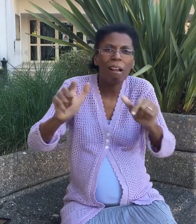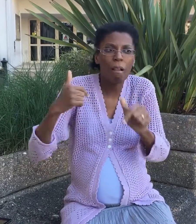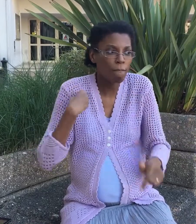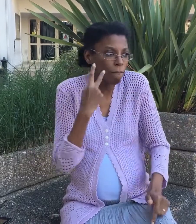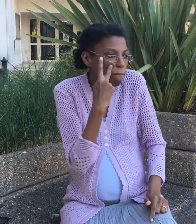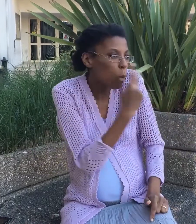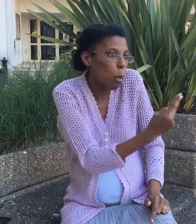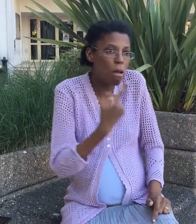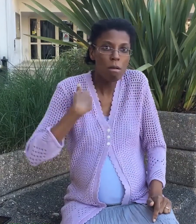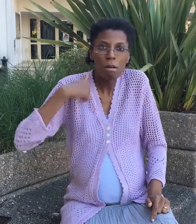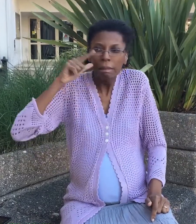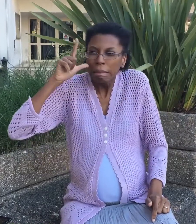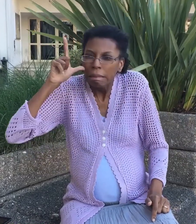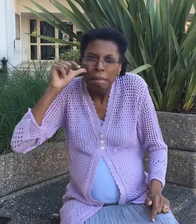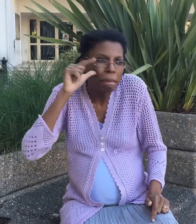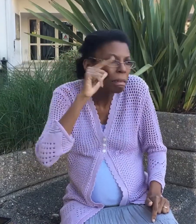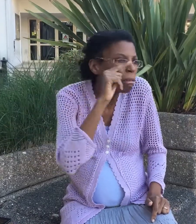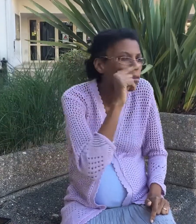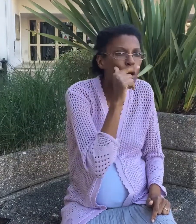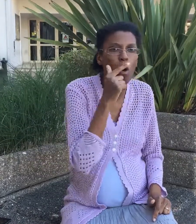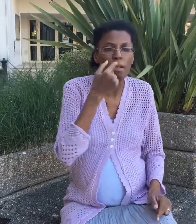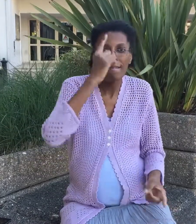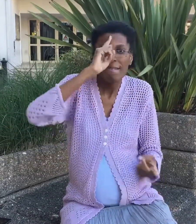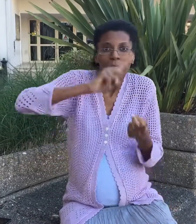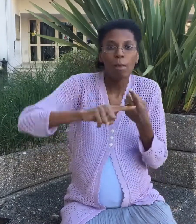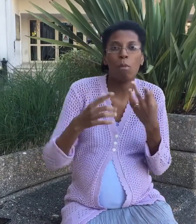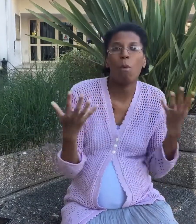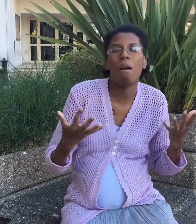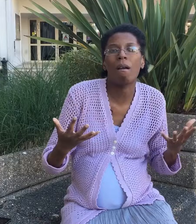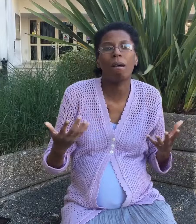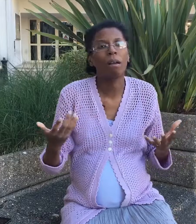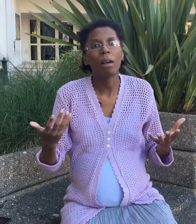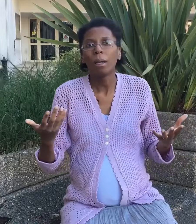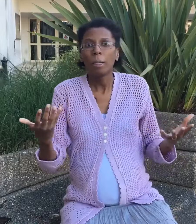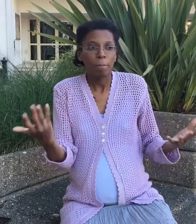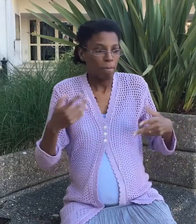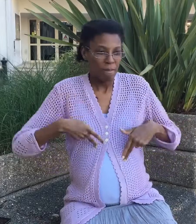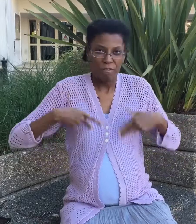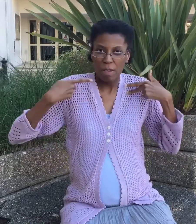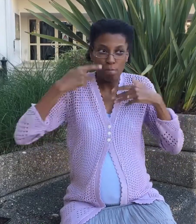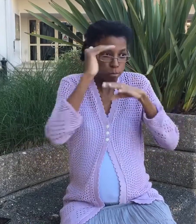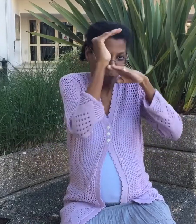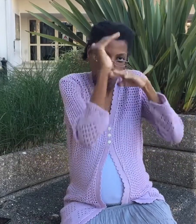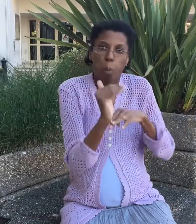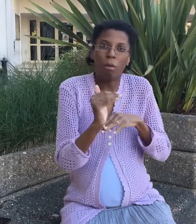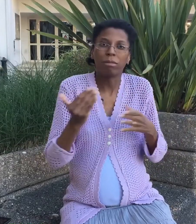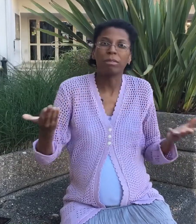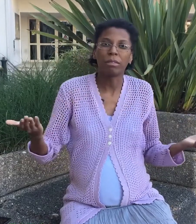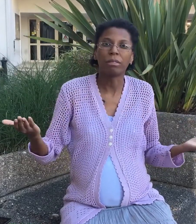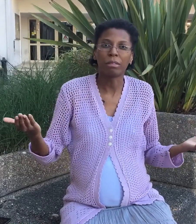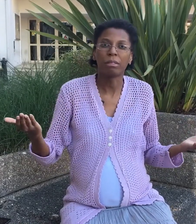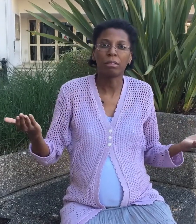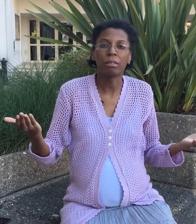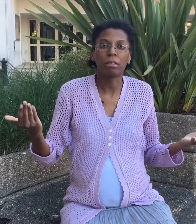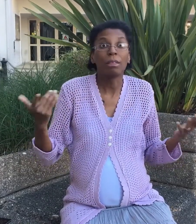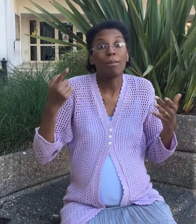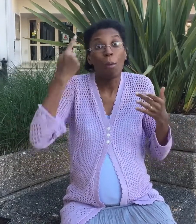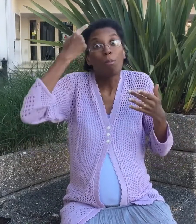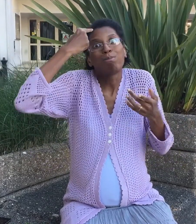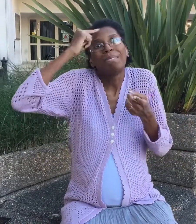Participons activement à l'effort général pour protéger la vie